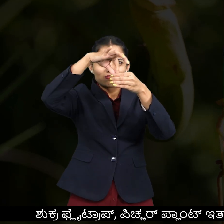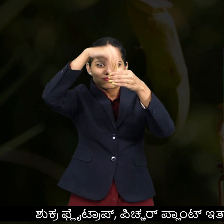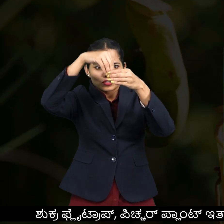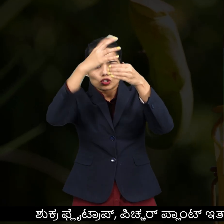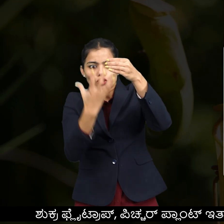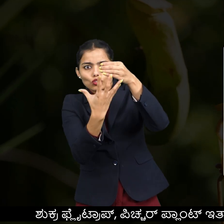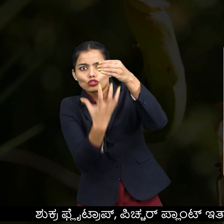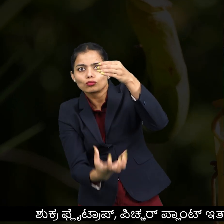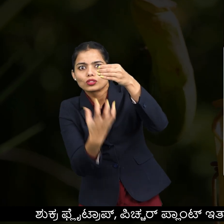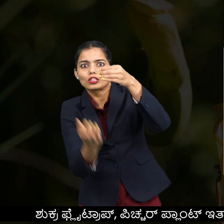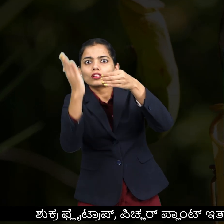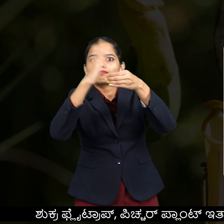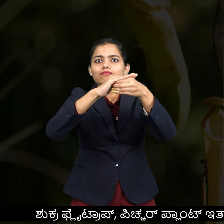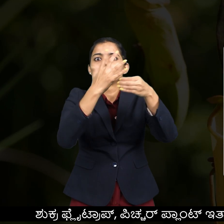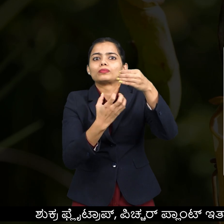ಮೂಲಕ